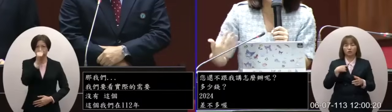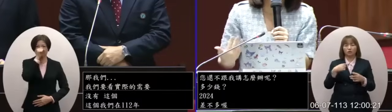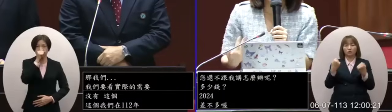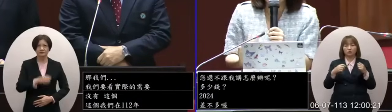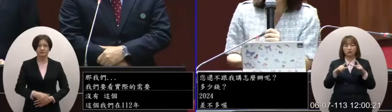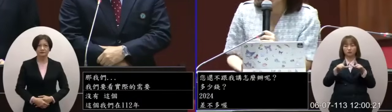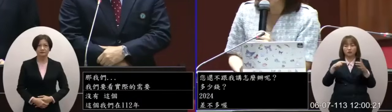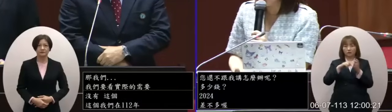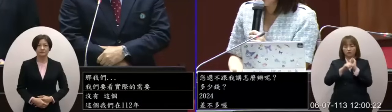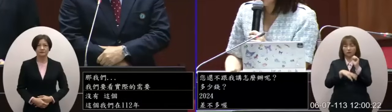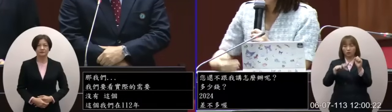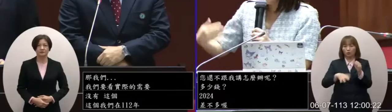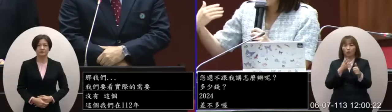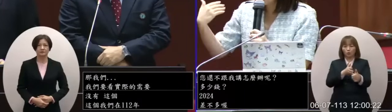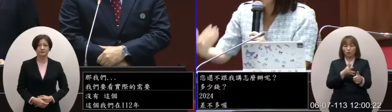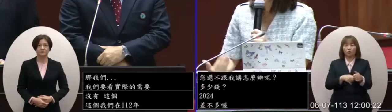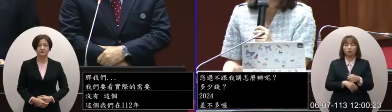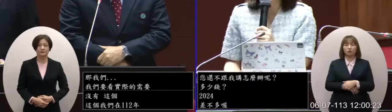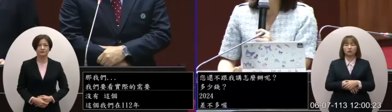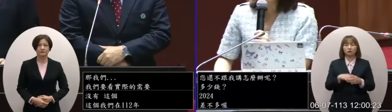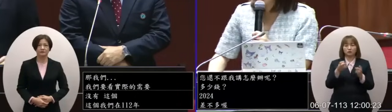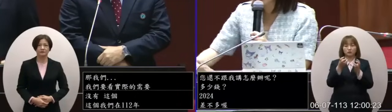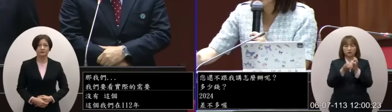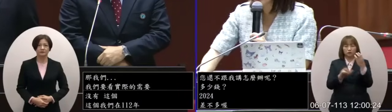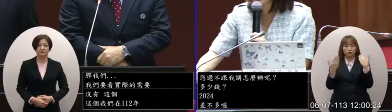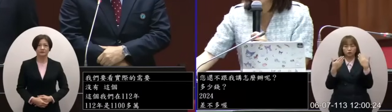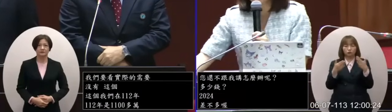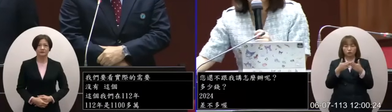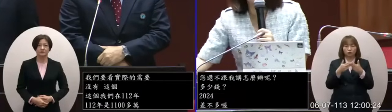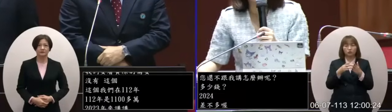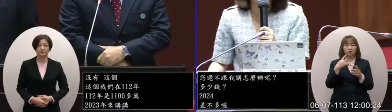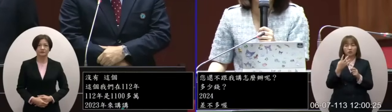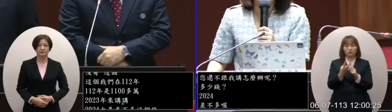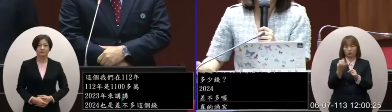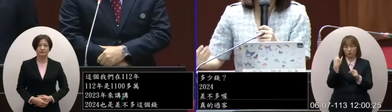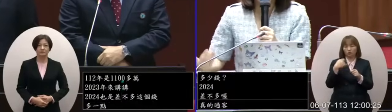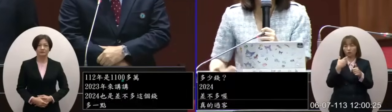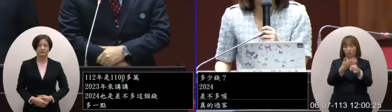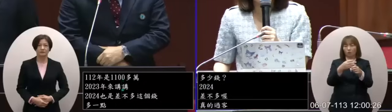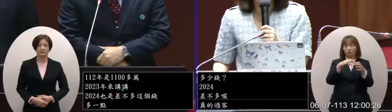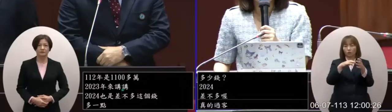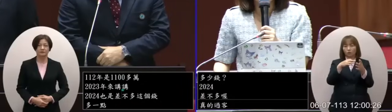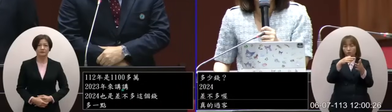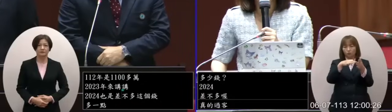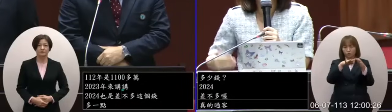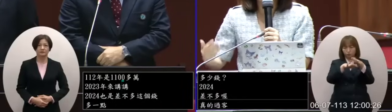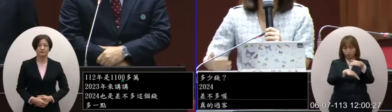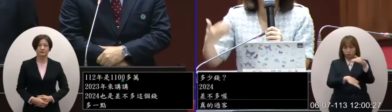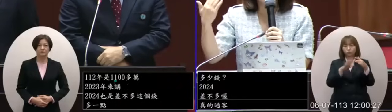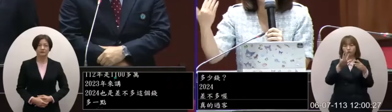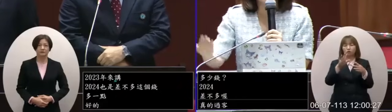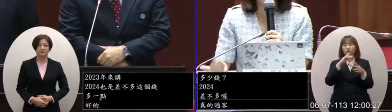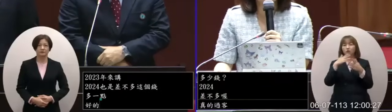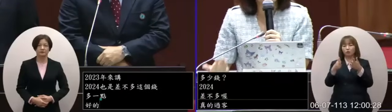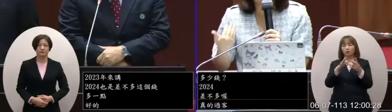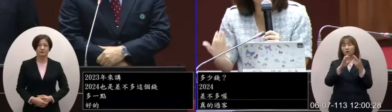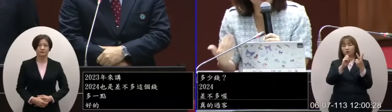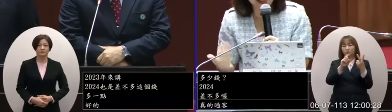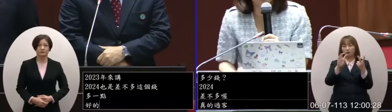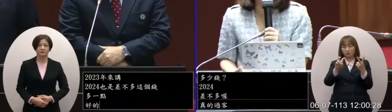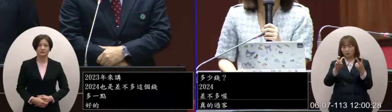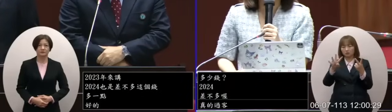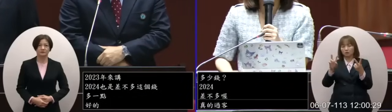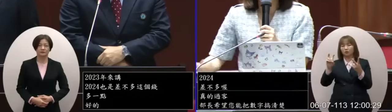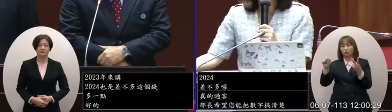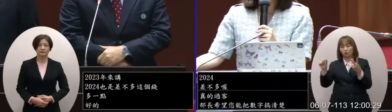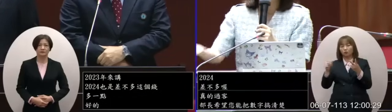在大院里面询问了，那具体的数字前几年我都列出了，我问你一个2024，甚至我问2025都不